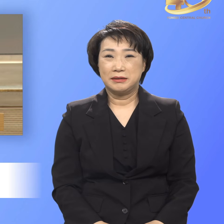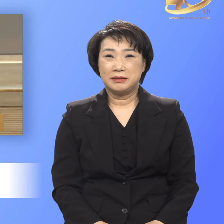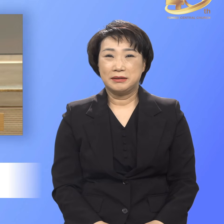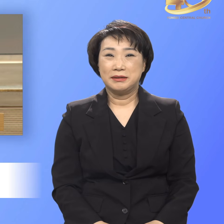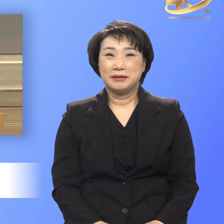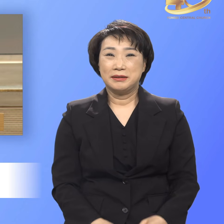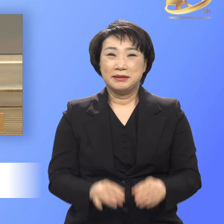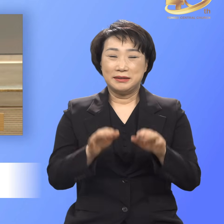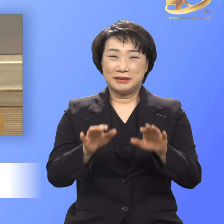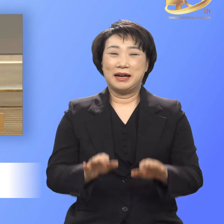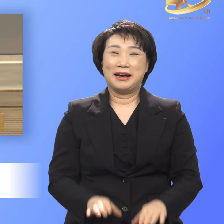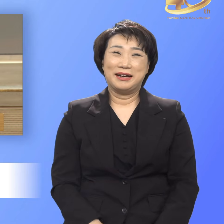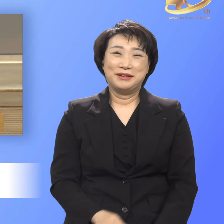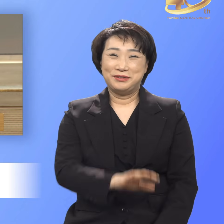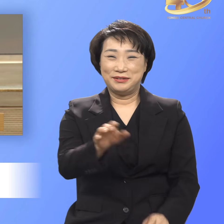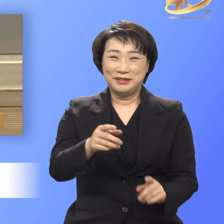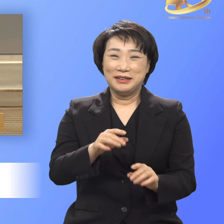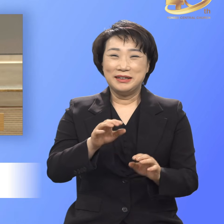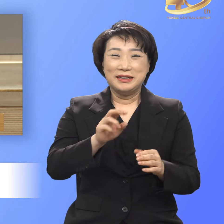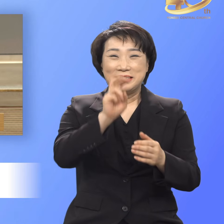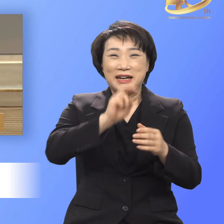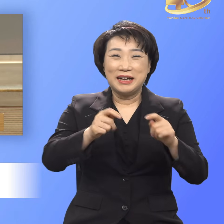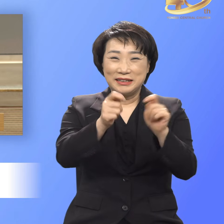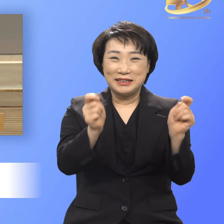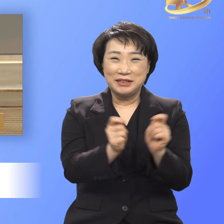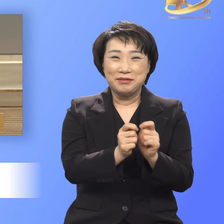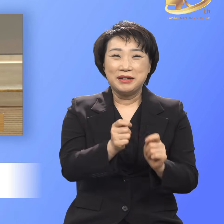우리 힐웨이지에